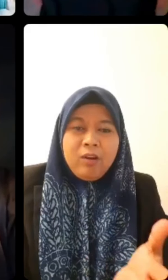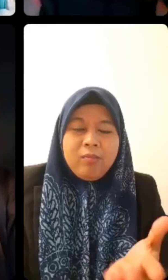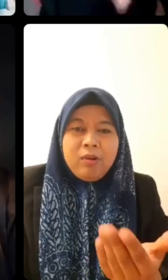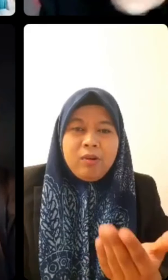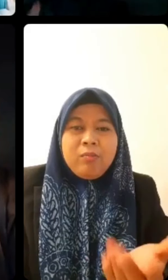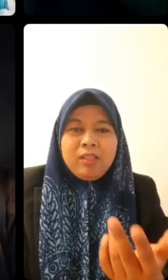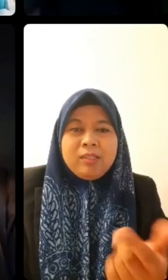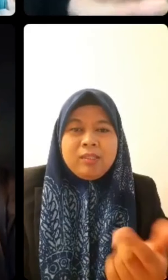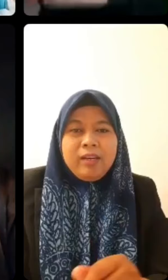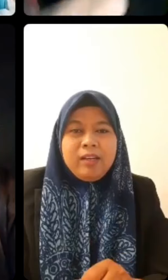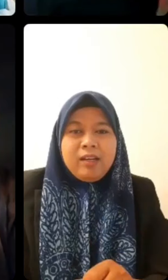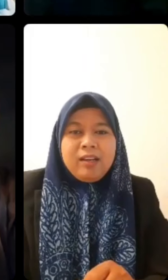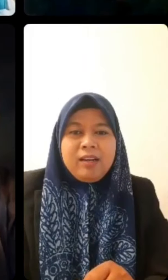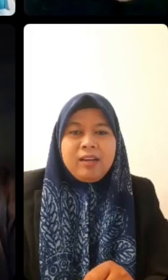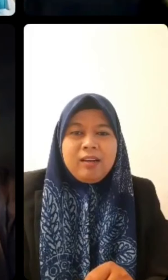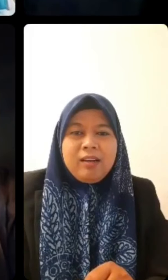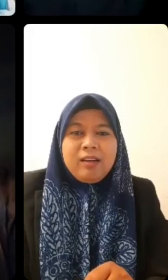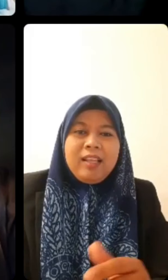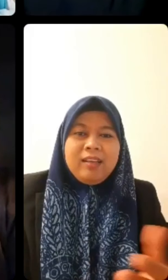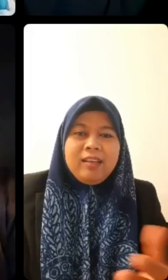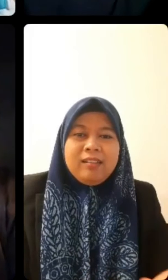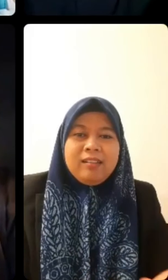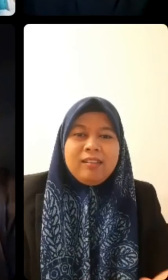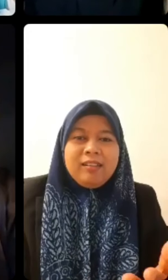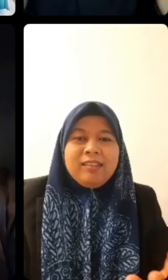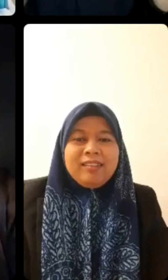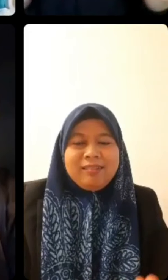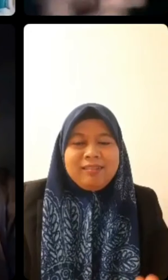ada, kalau orang buta macam mana? Orang yang